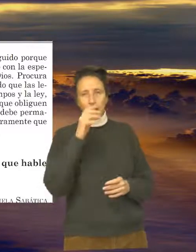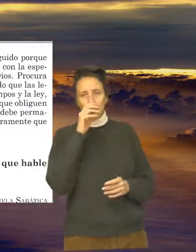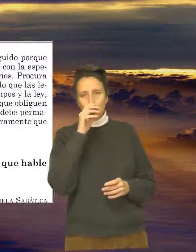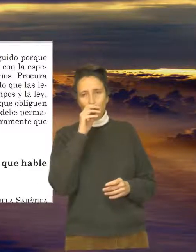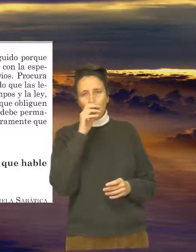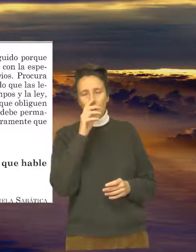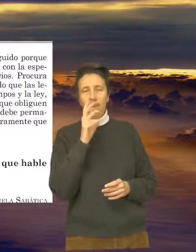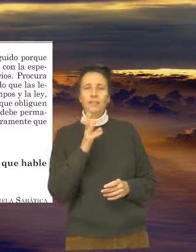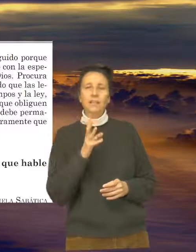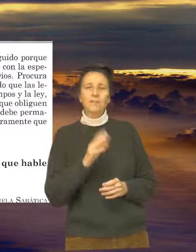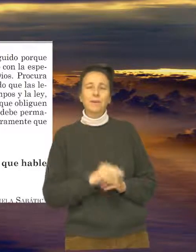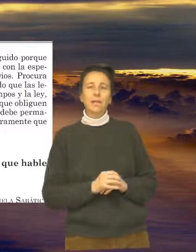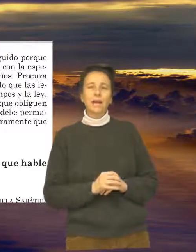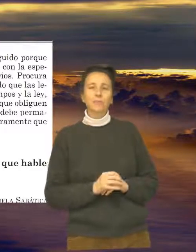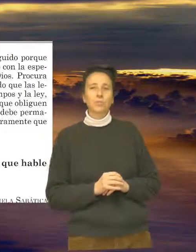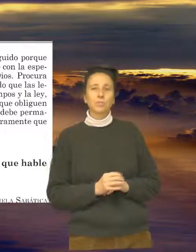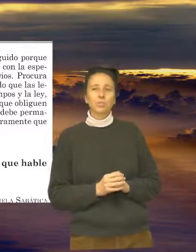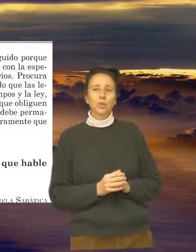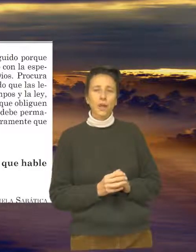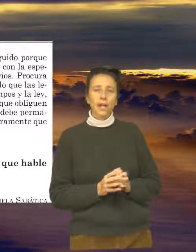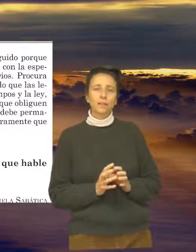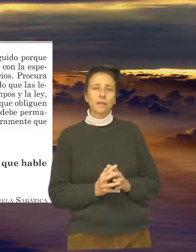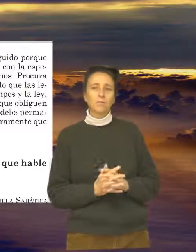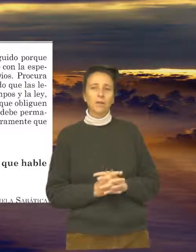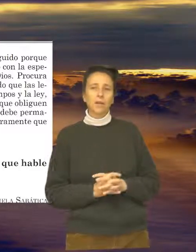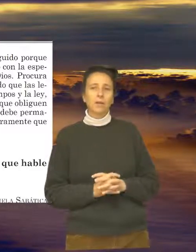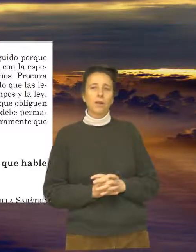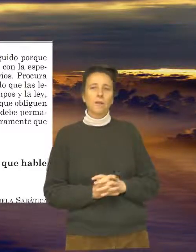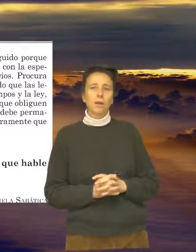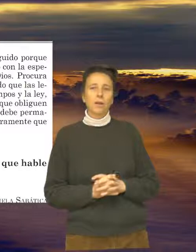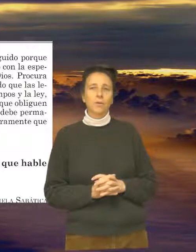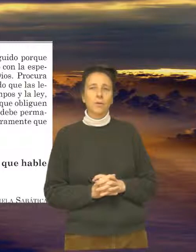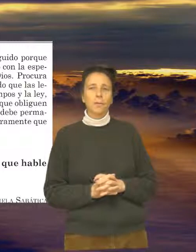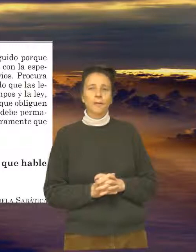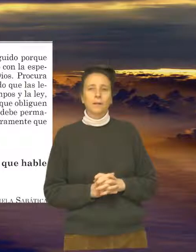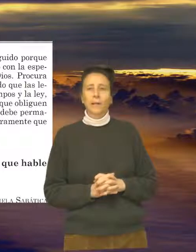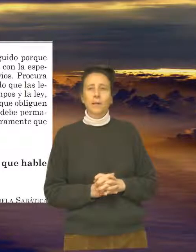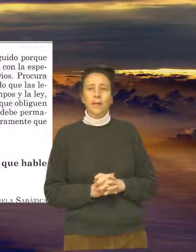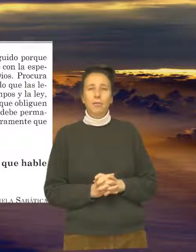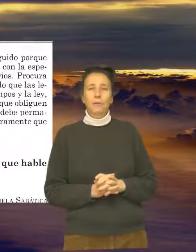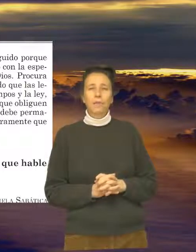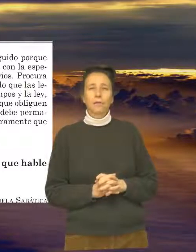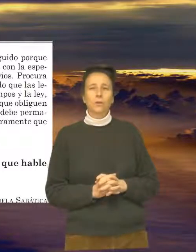Cuando consideramos la cita bíblica, nos impresiona que el término